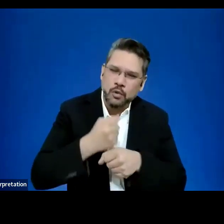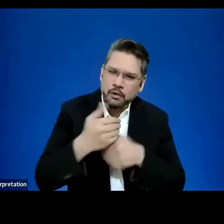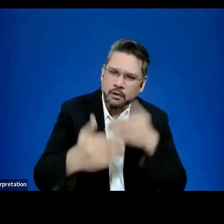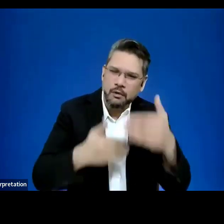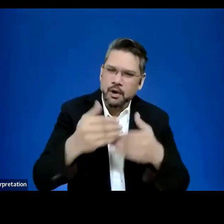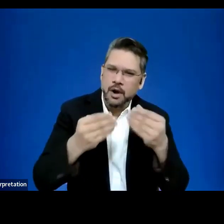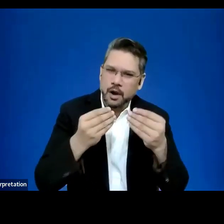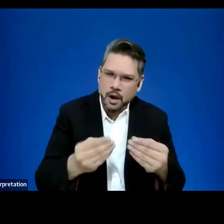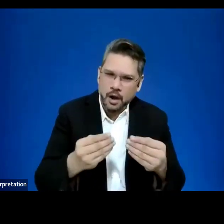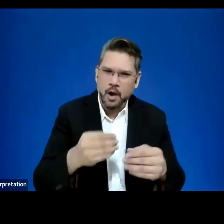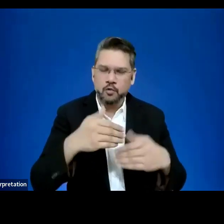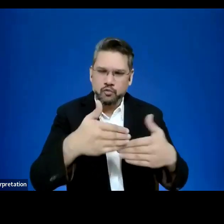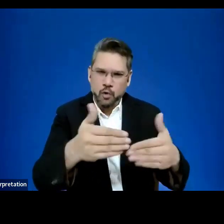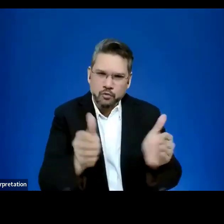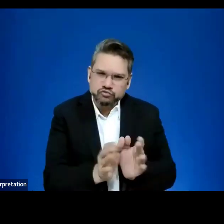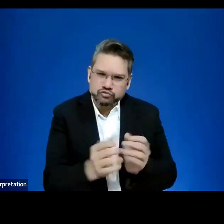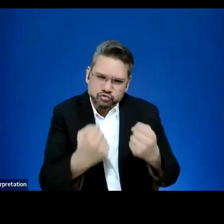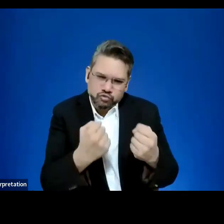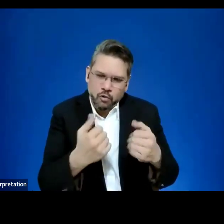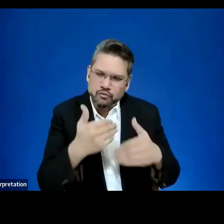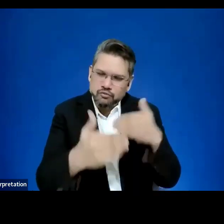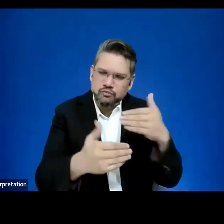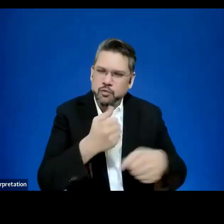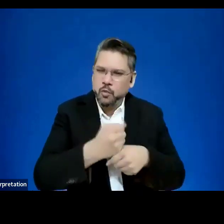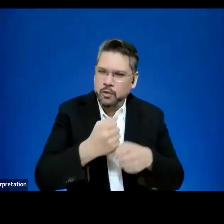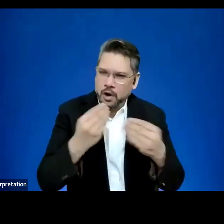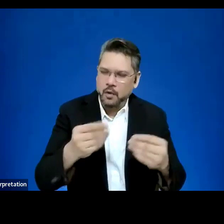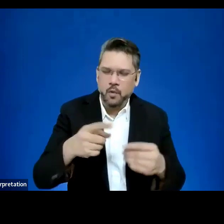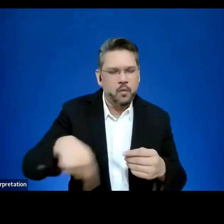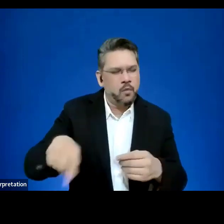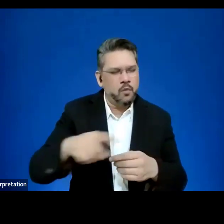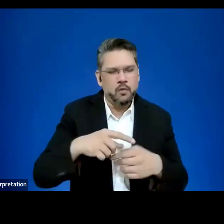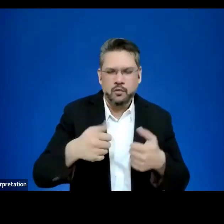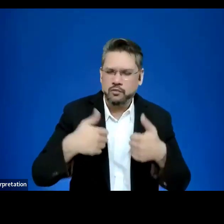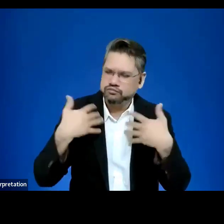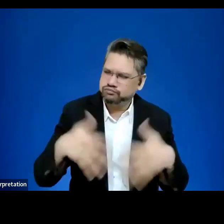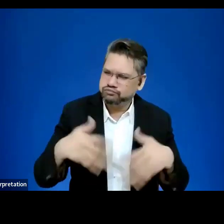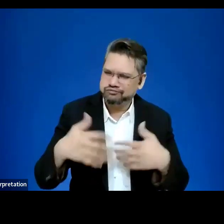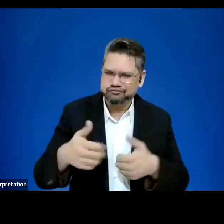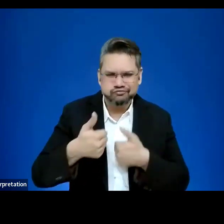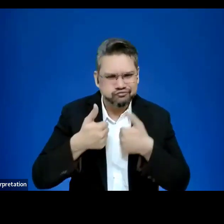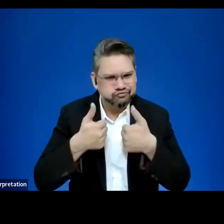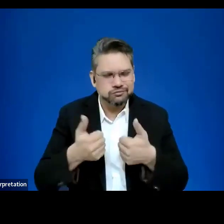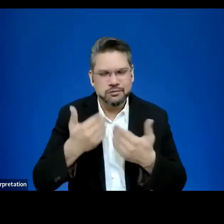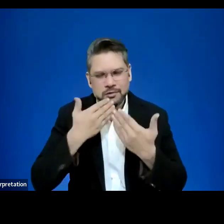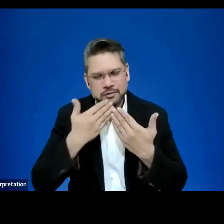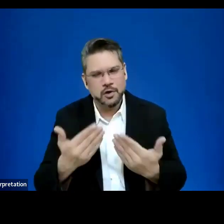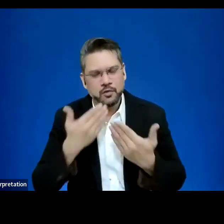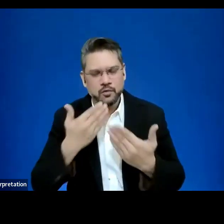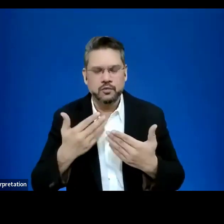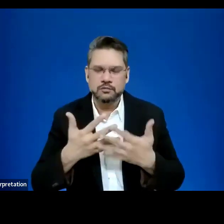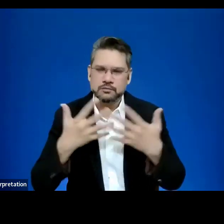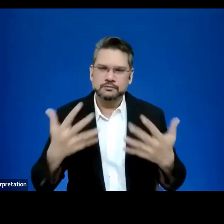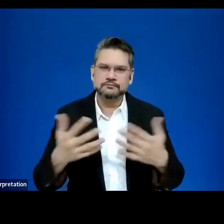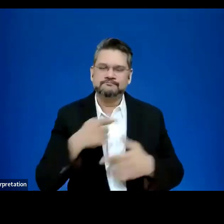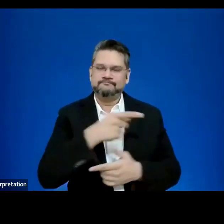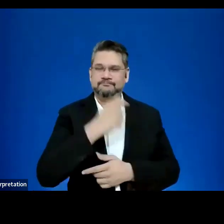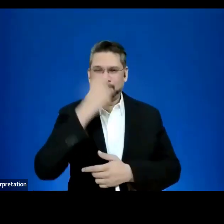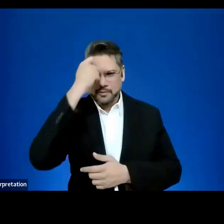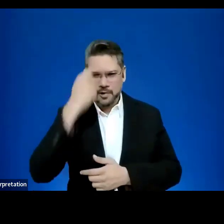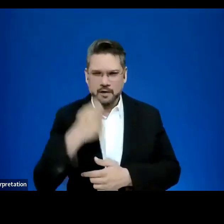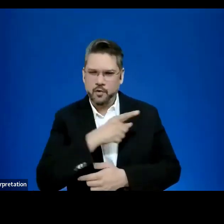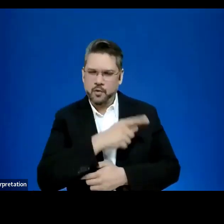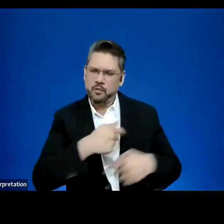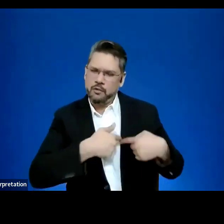他呢把很多的这些梦想变成实际的现实。